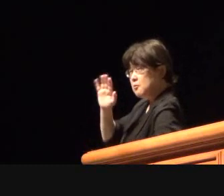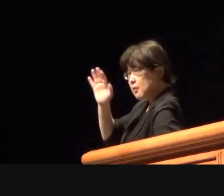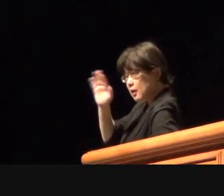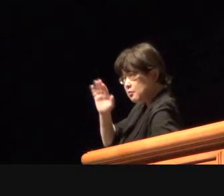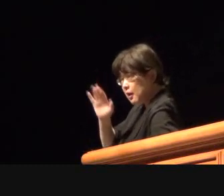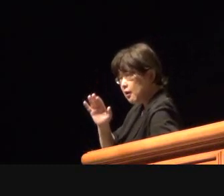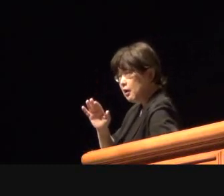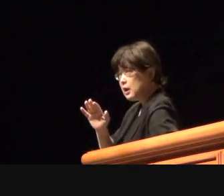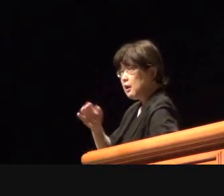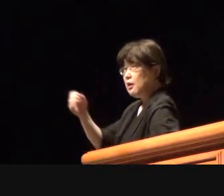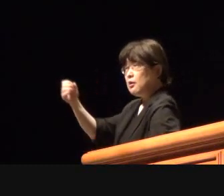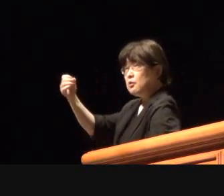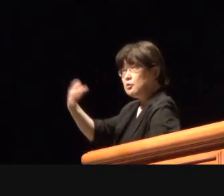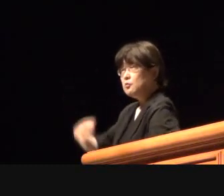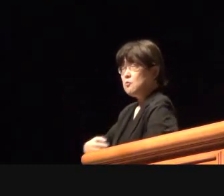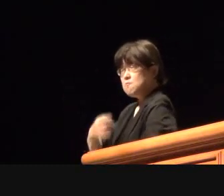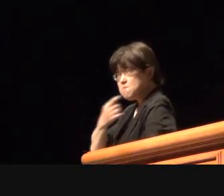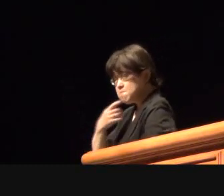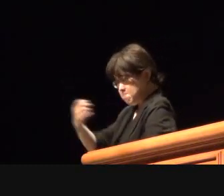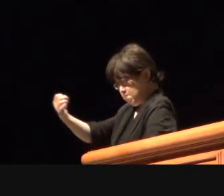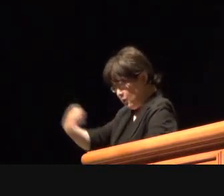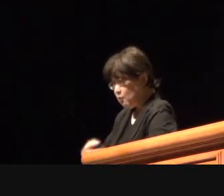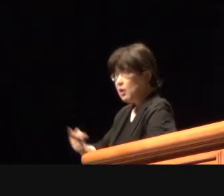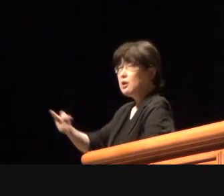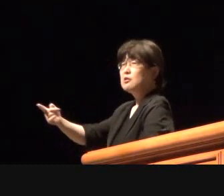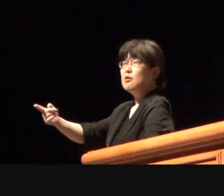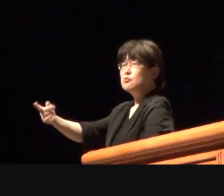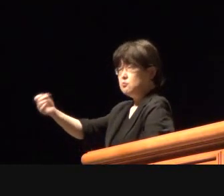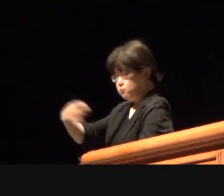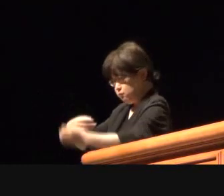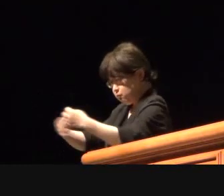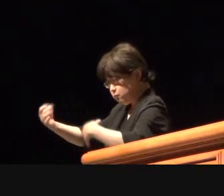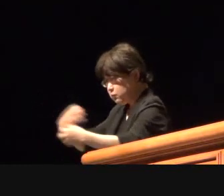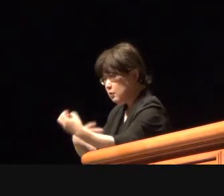答えたらいいのか。